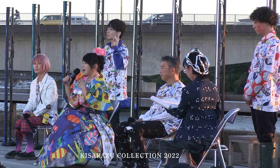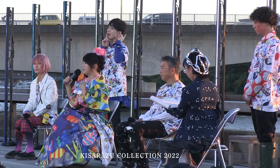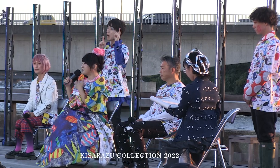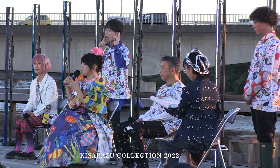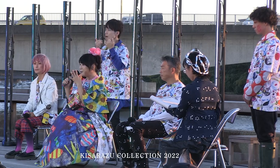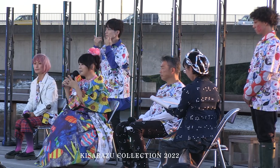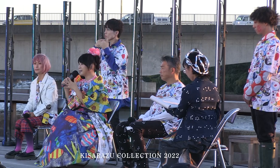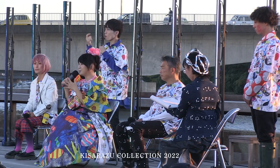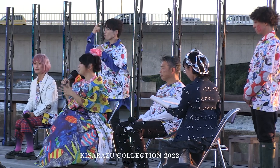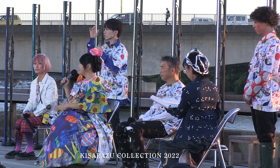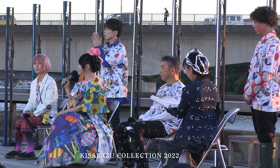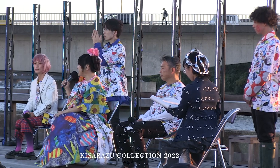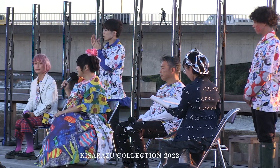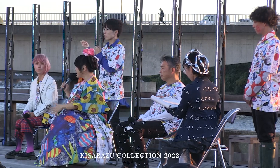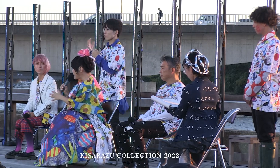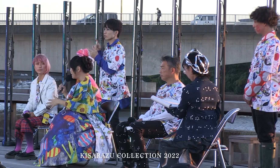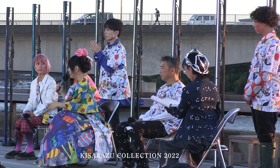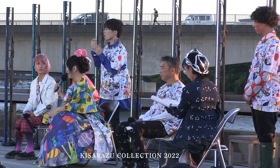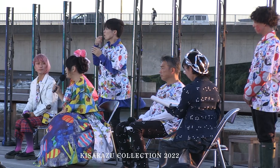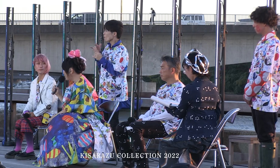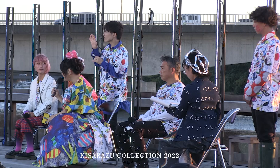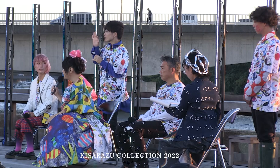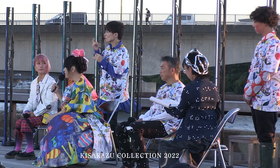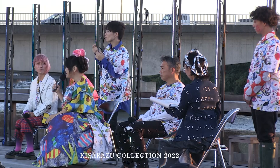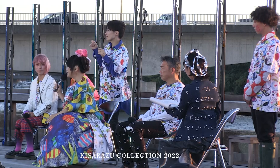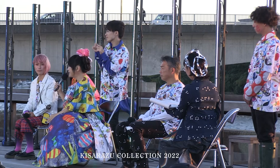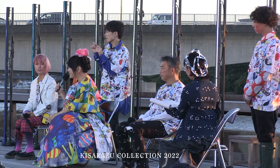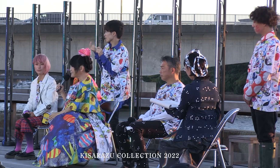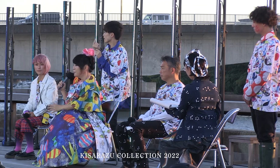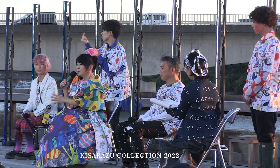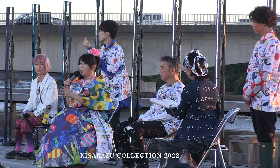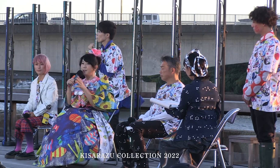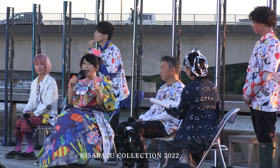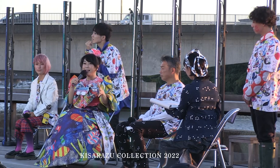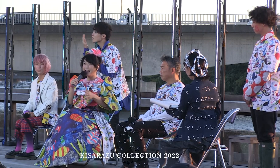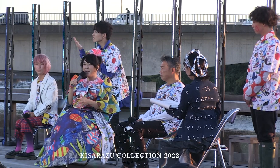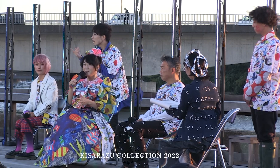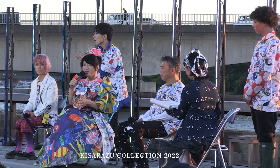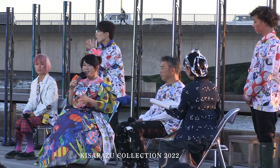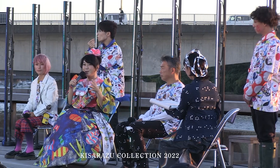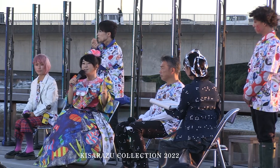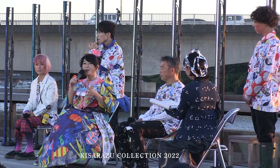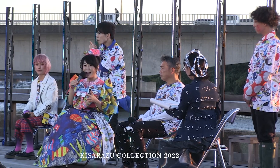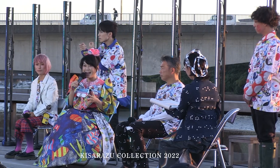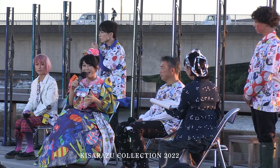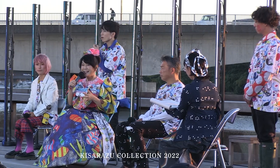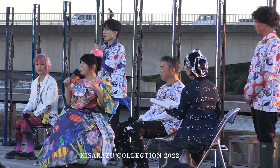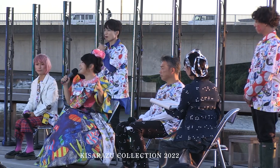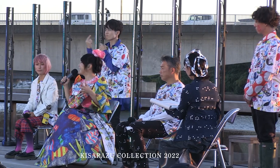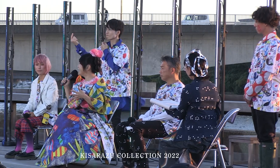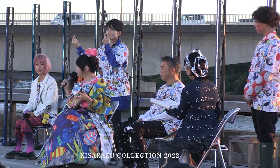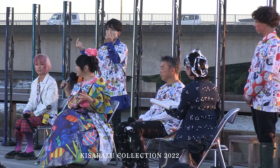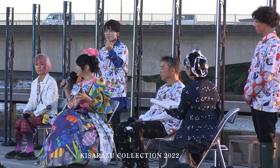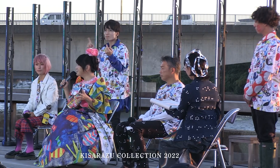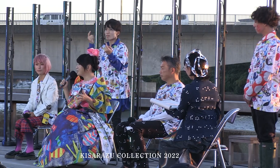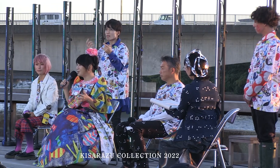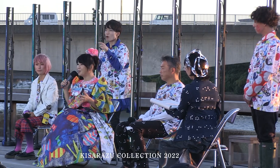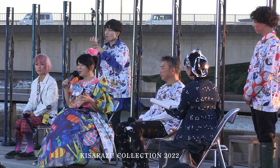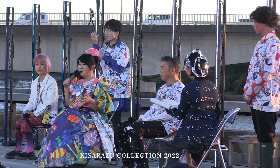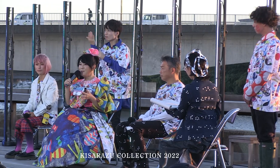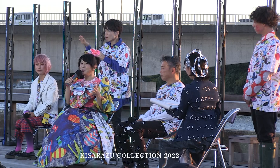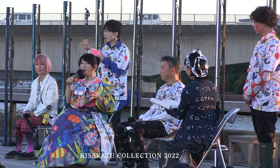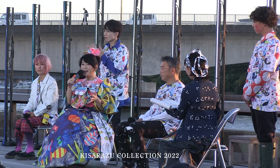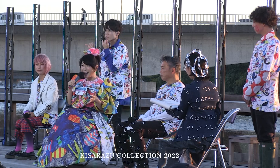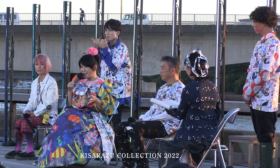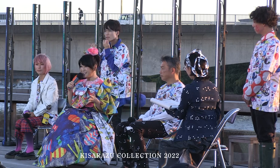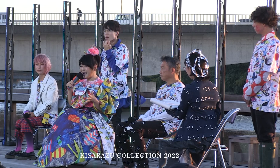って、じゃあ私ごめんなさいトイレ近いから何回も前よく切るかもしれないです、お互いがそれぞれ何かがあるっていうこと